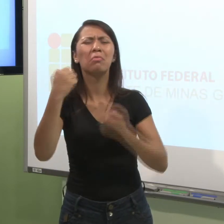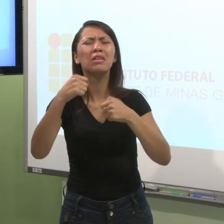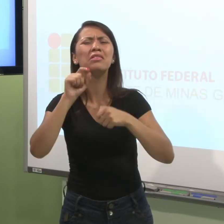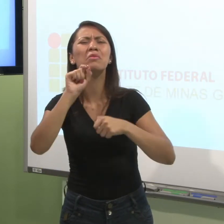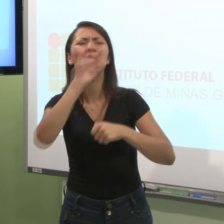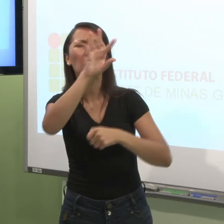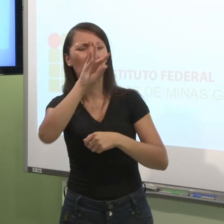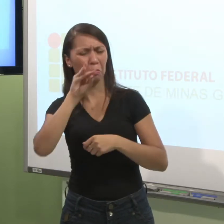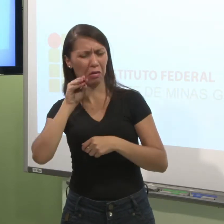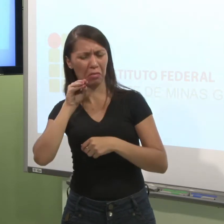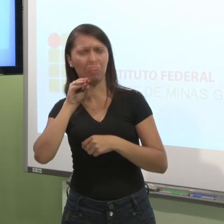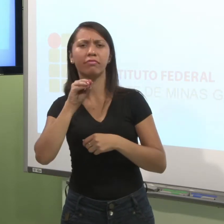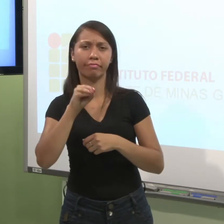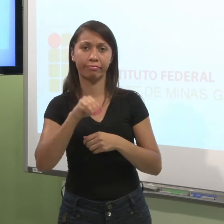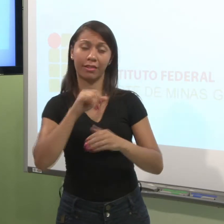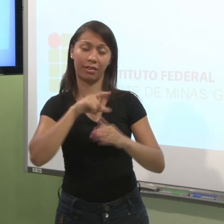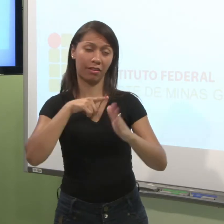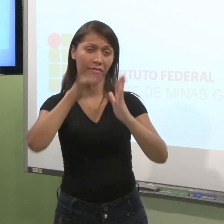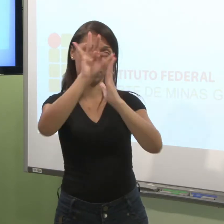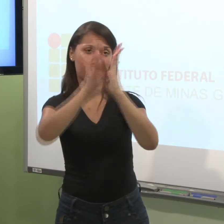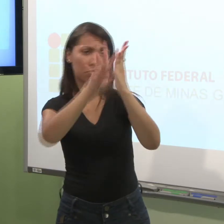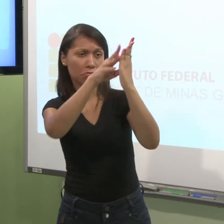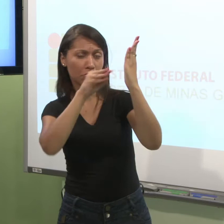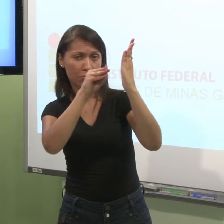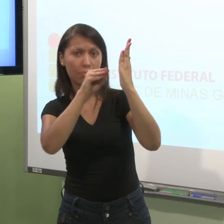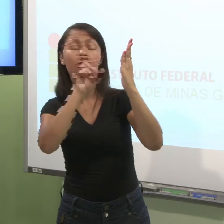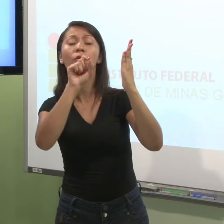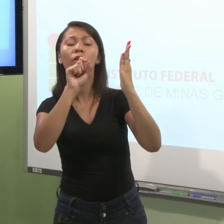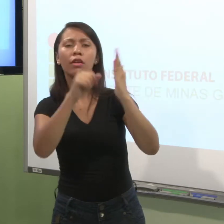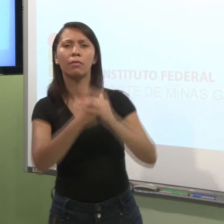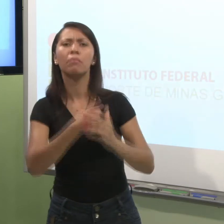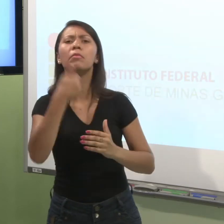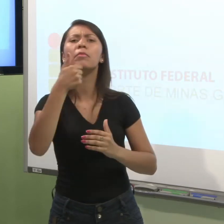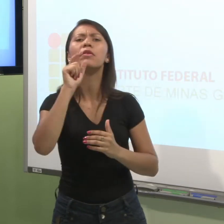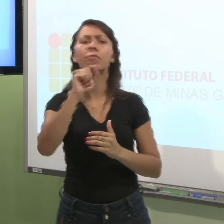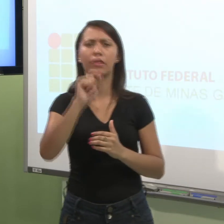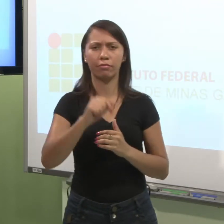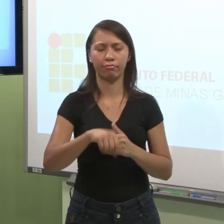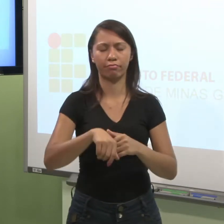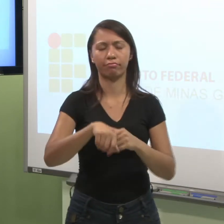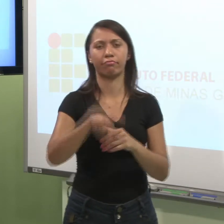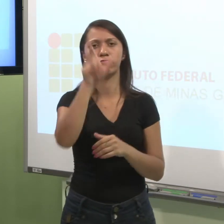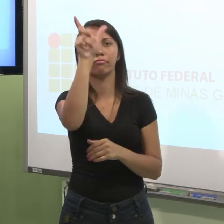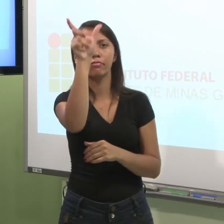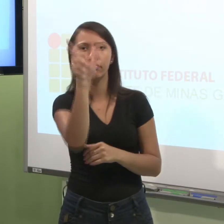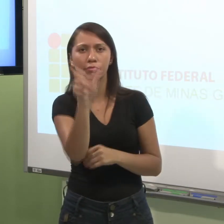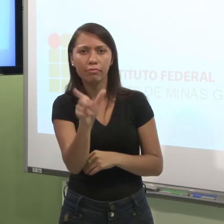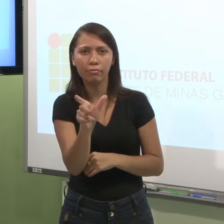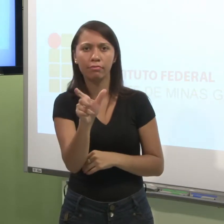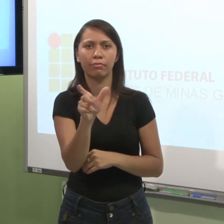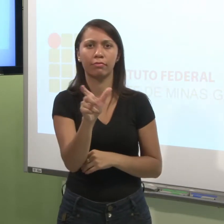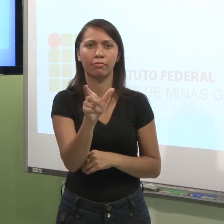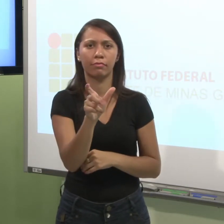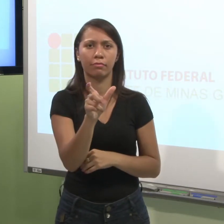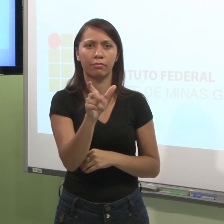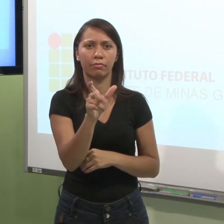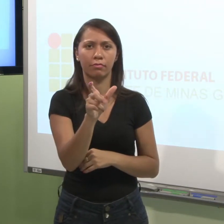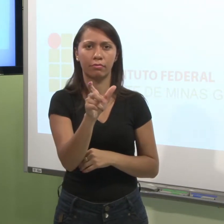fazer? Primeiro devem selecionar o que se quer copiar. Para selecionar, basta posicionar o ponto